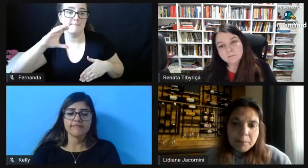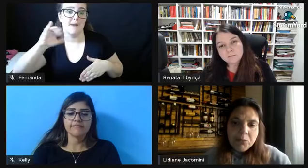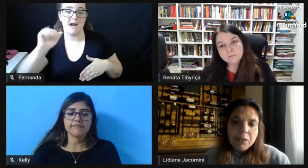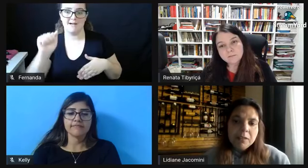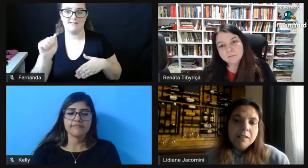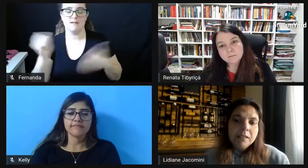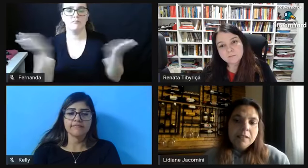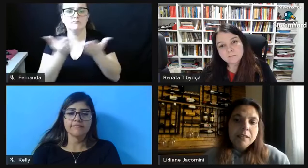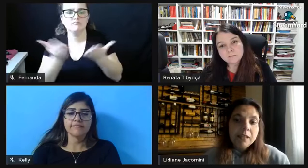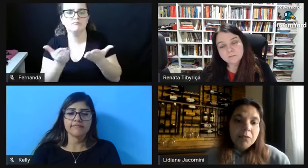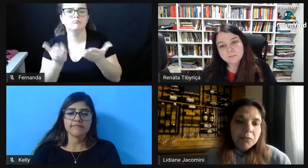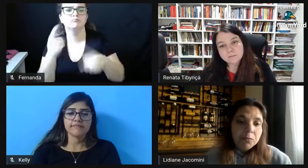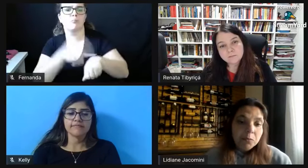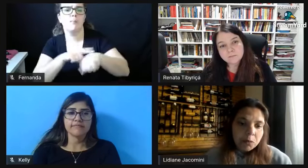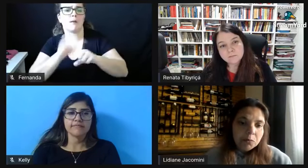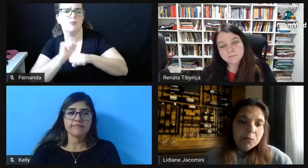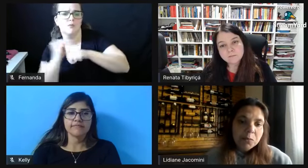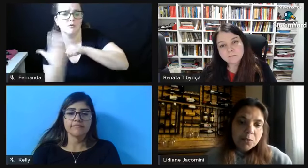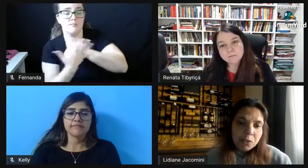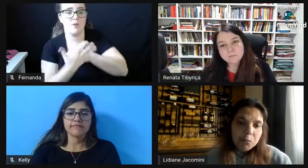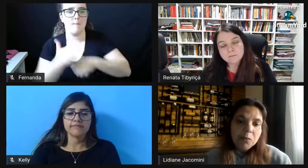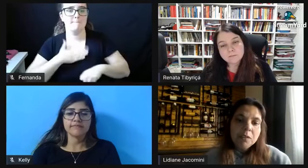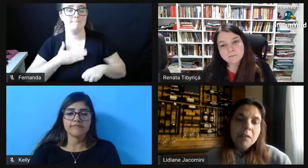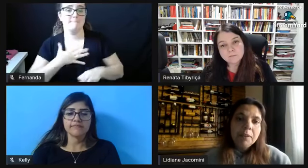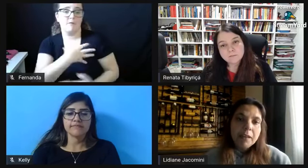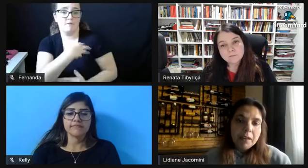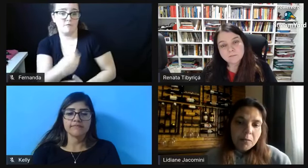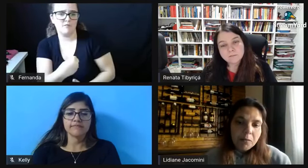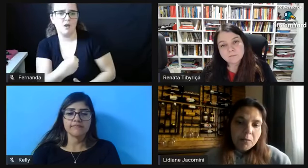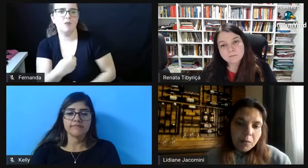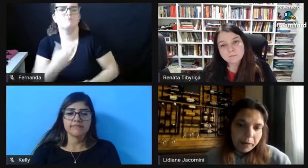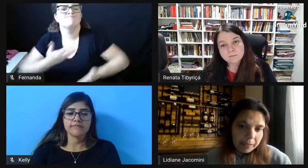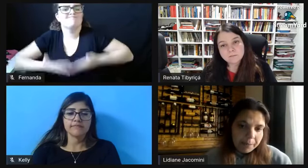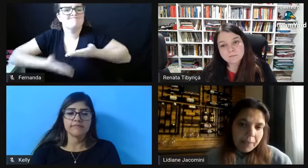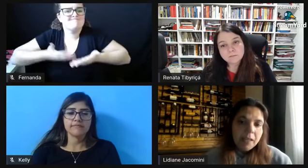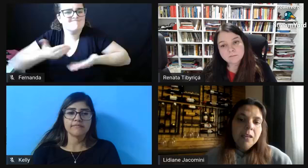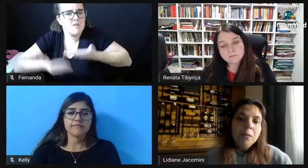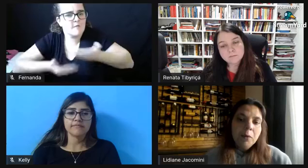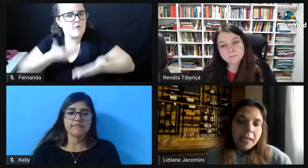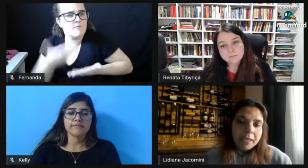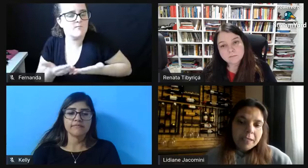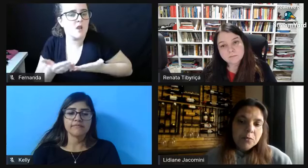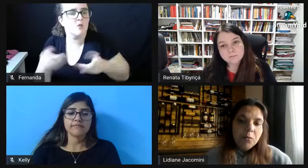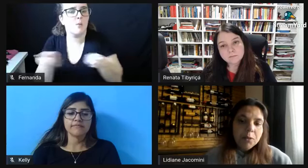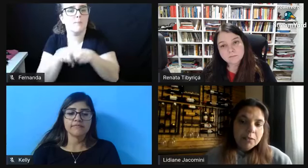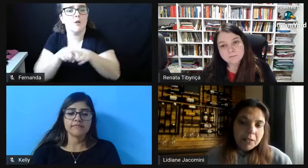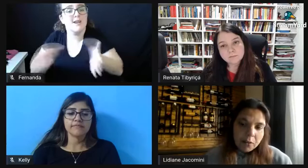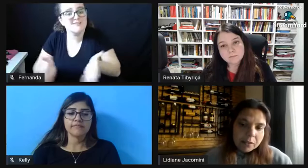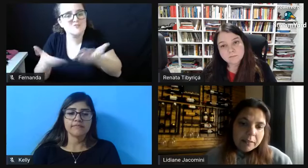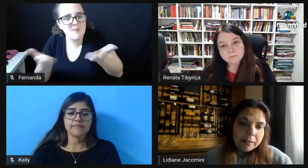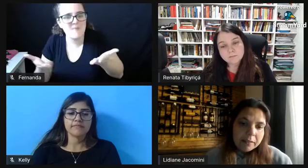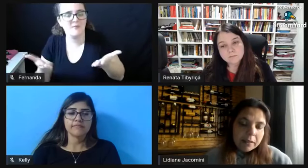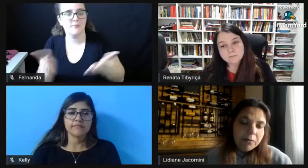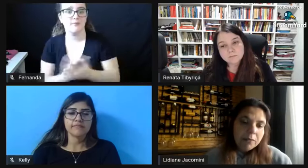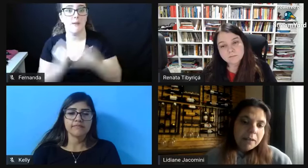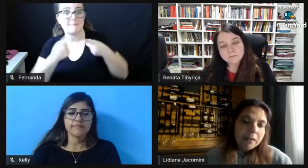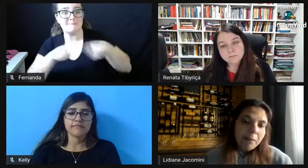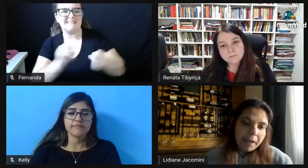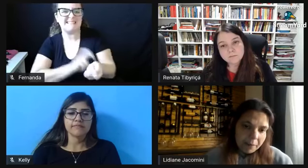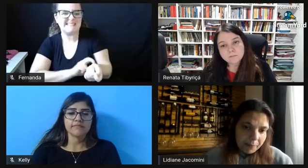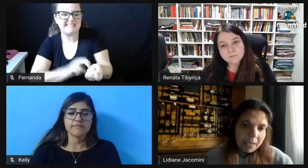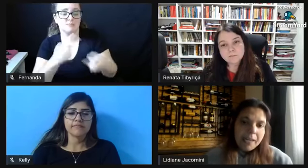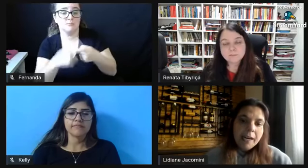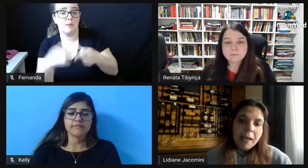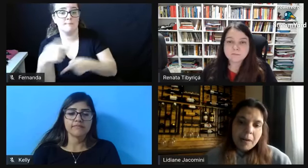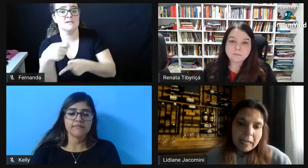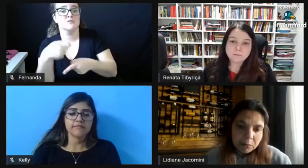pandemia, meu filho tem se desenvolvido muito com os meus estímulos em tempo integral com ele. Porém, estou muito nervosa em ter que voltar a